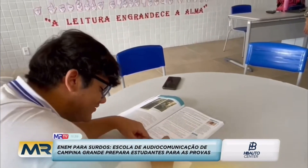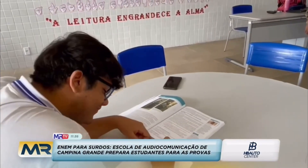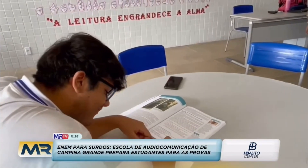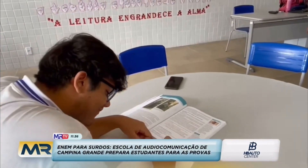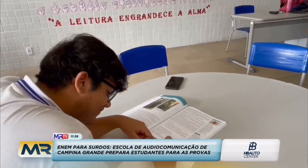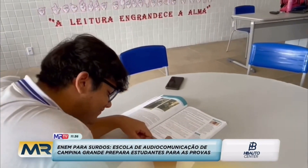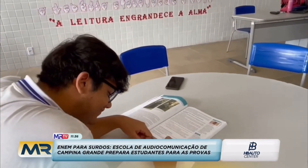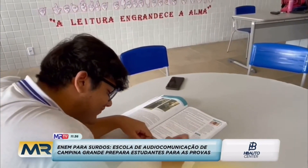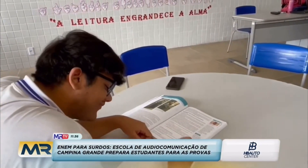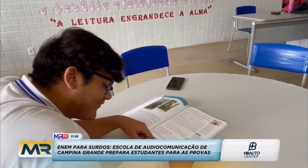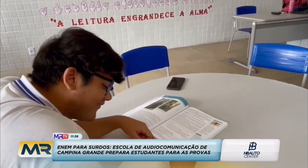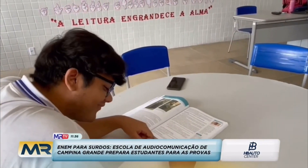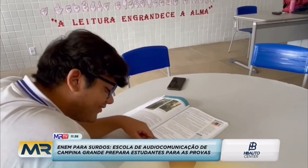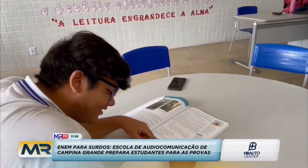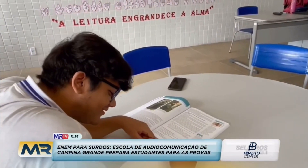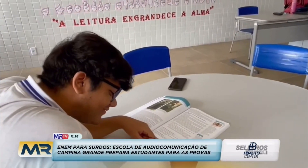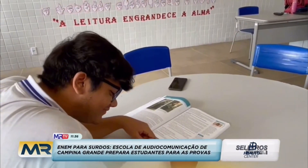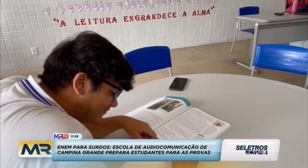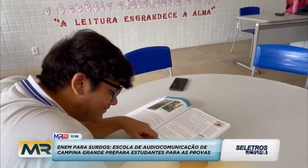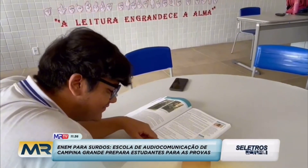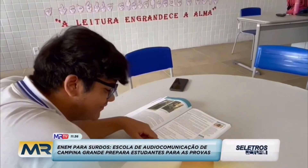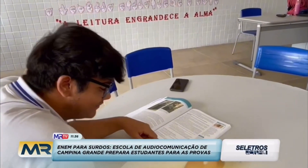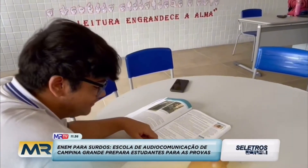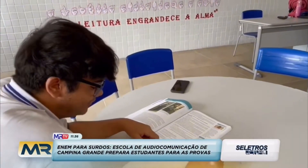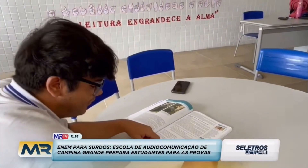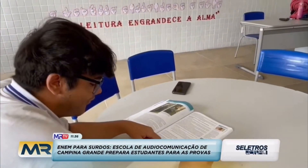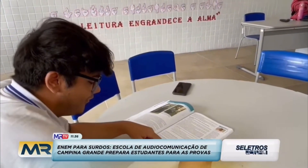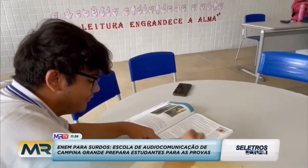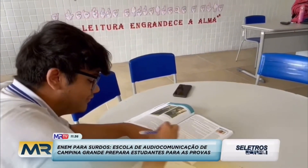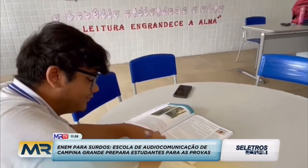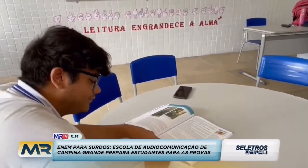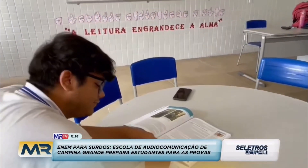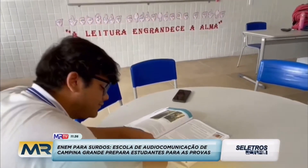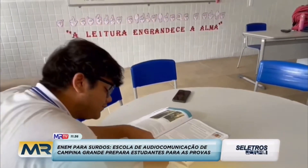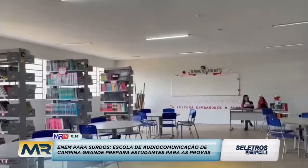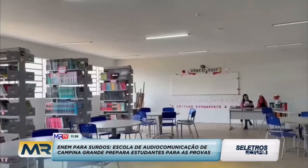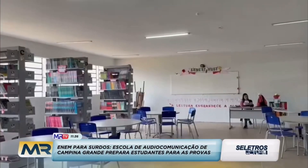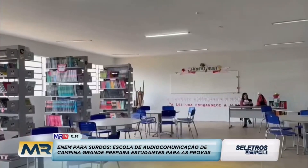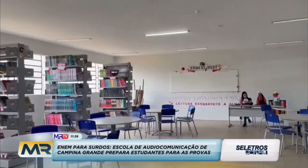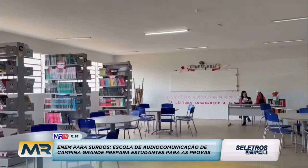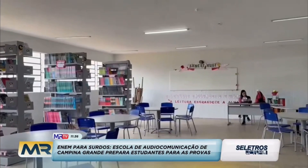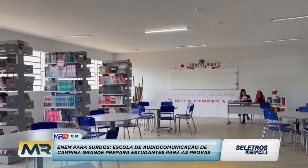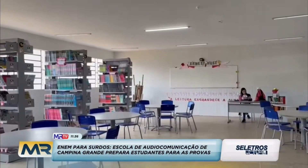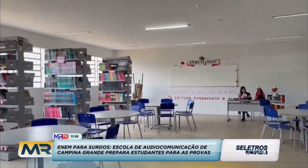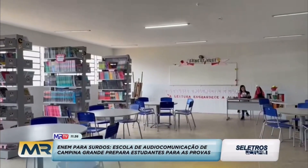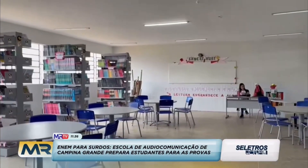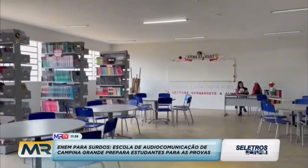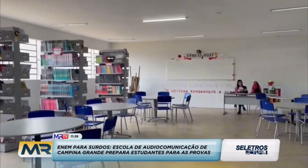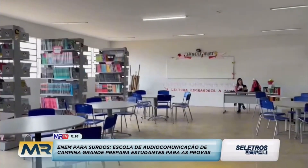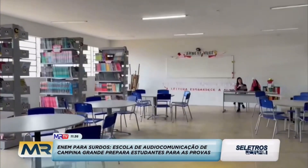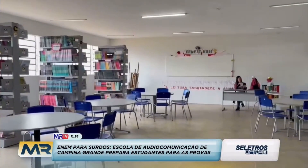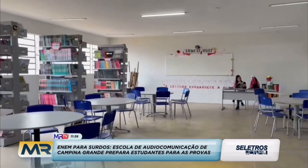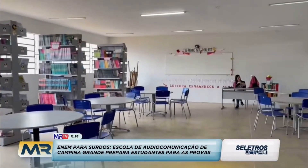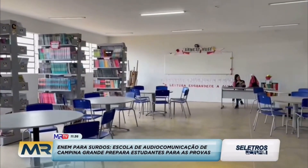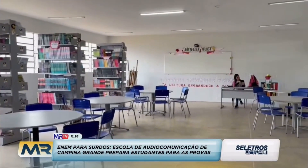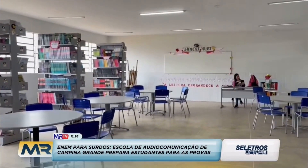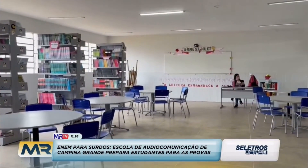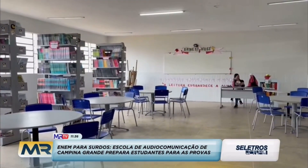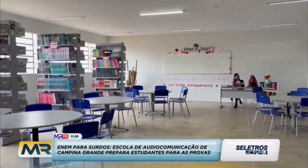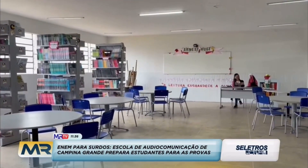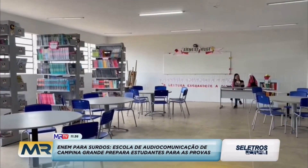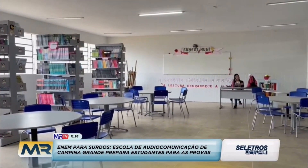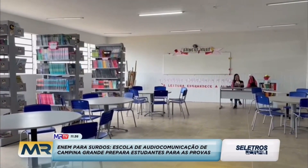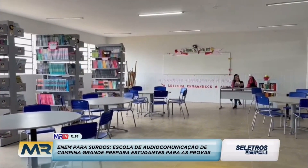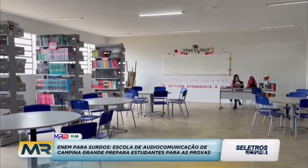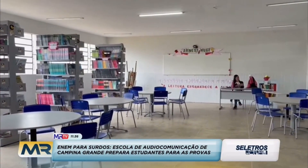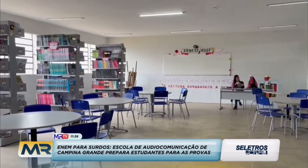boa nota no Enem para fazer letras Libras na UFCG e, no futuro, voltar à escola de audiocomunicação como professor. Ele